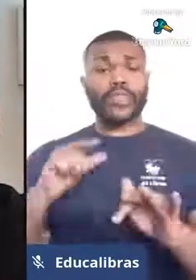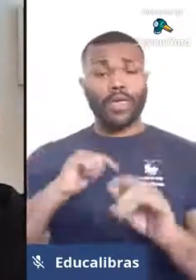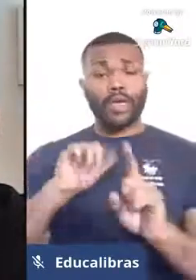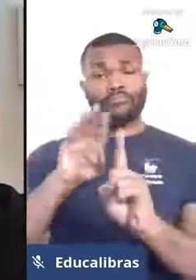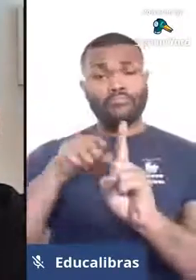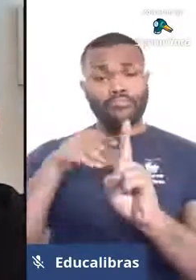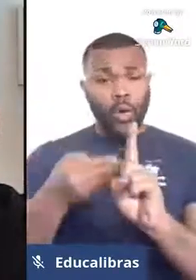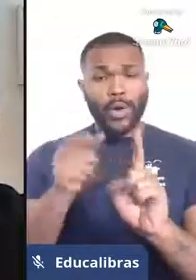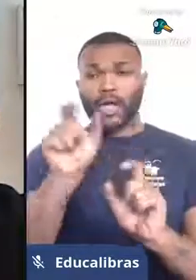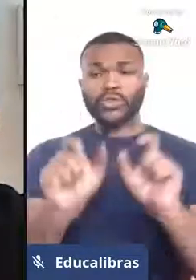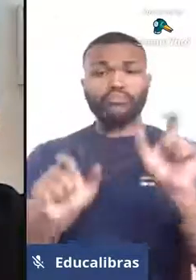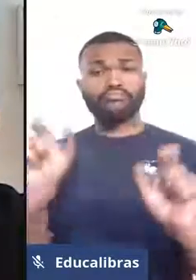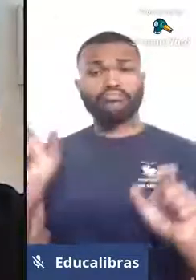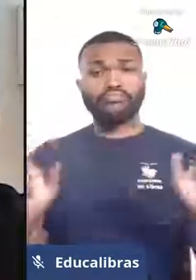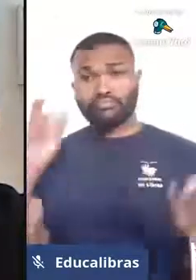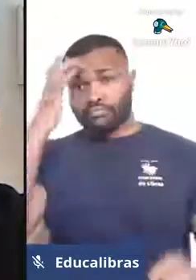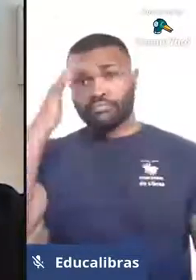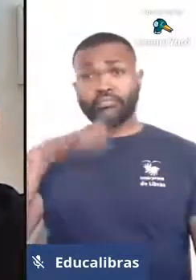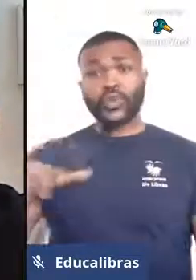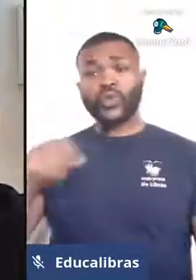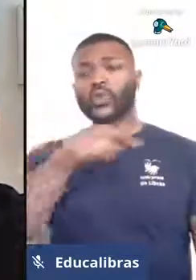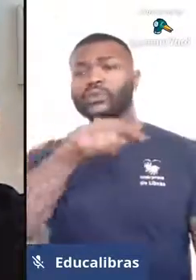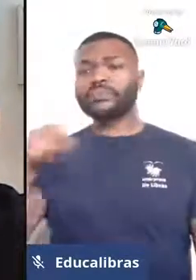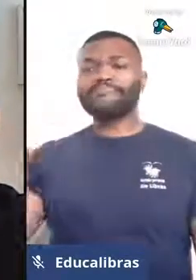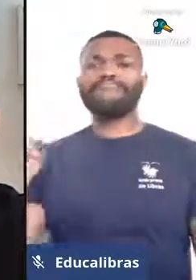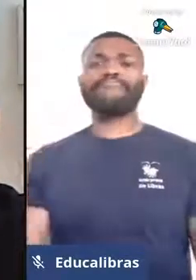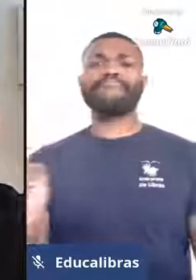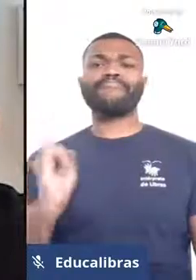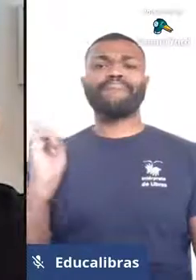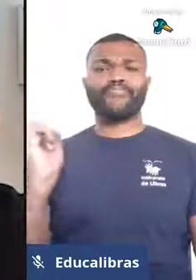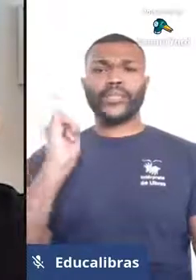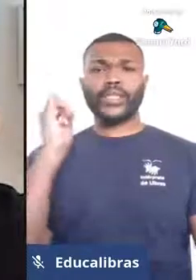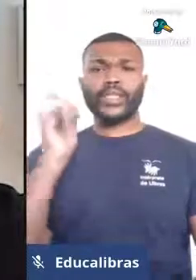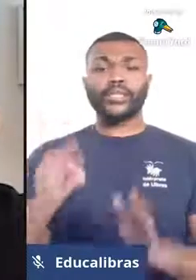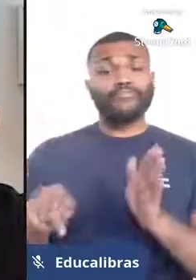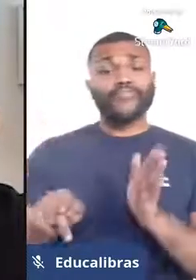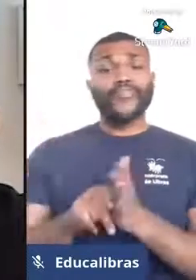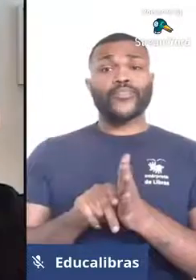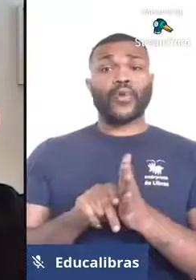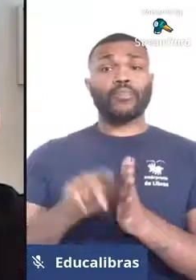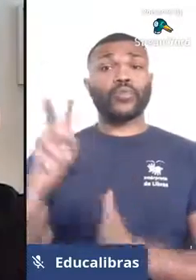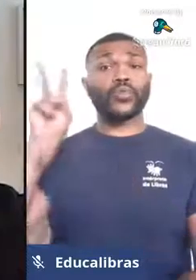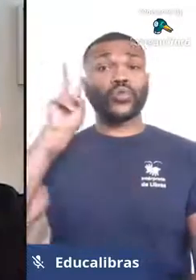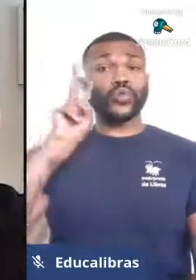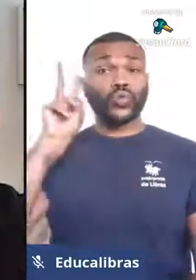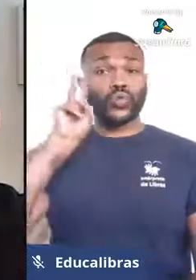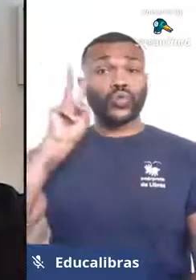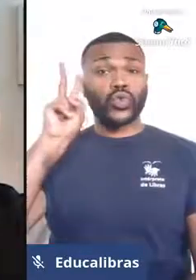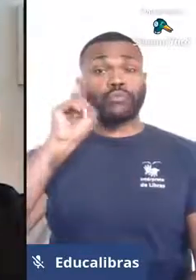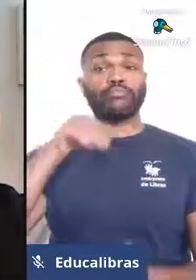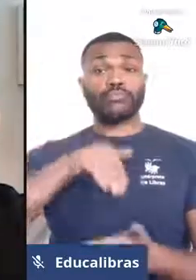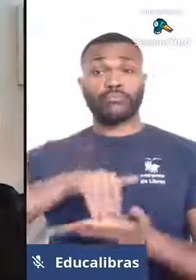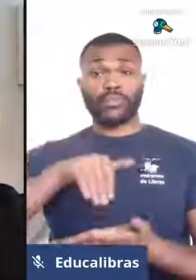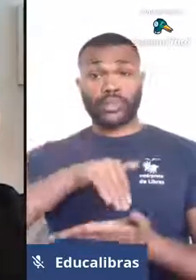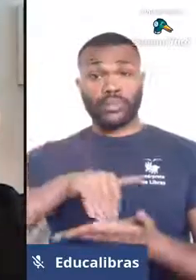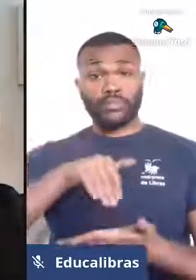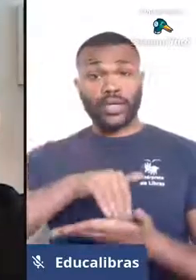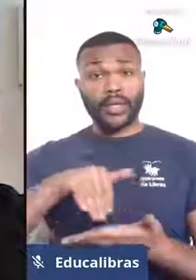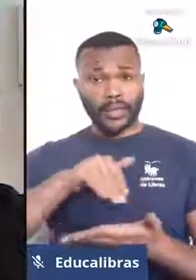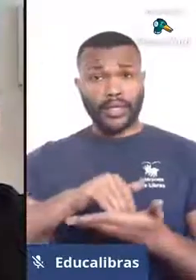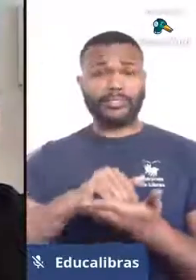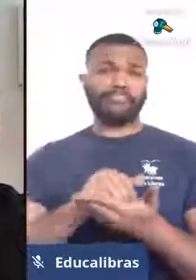que foram importantes na história da Secretaria de forma